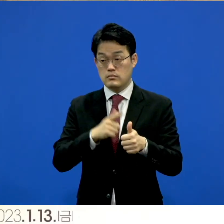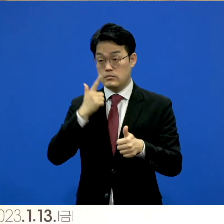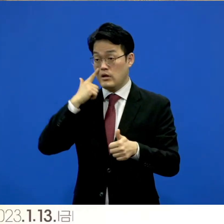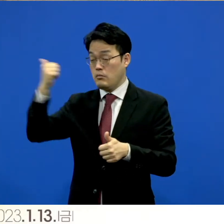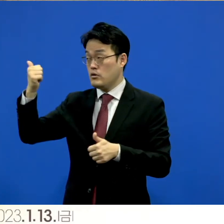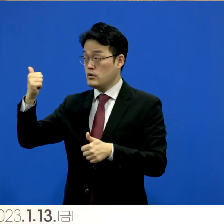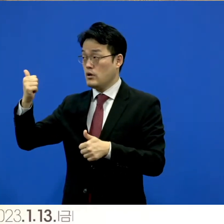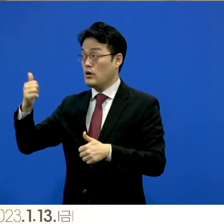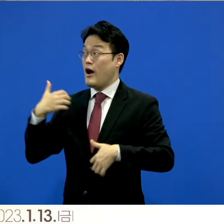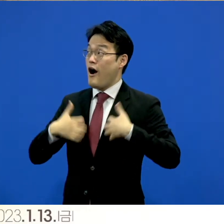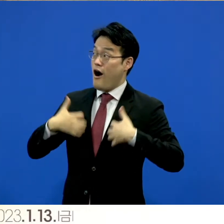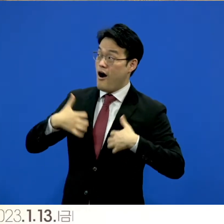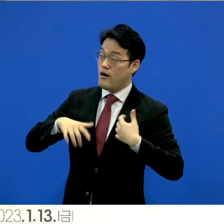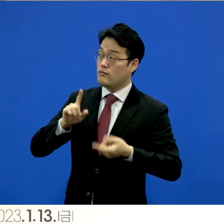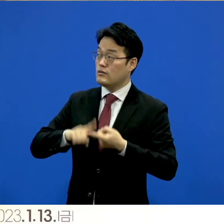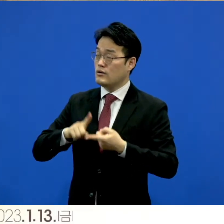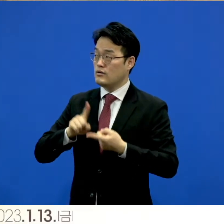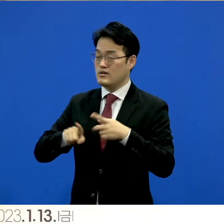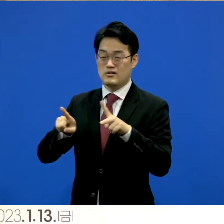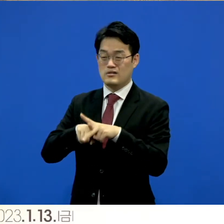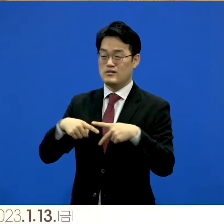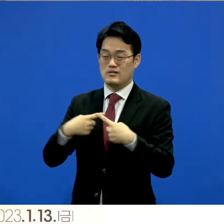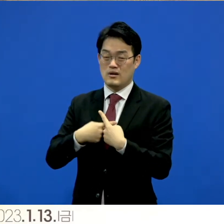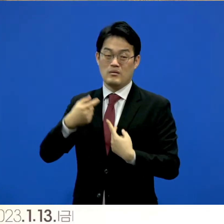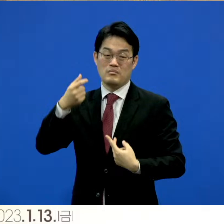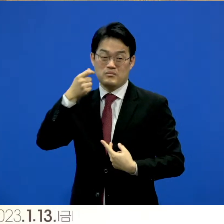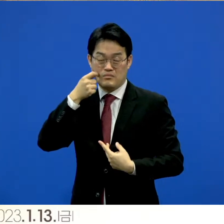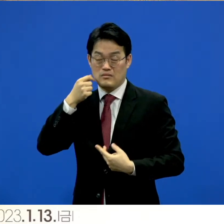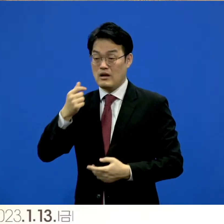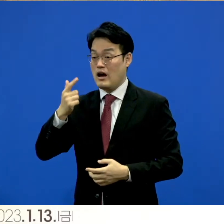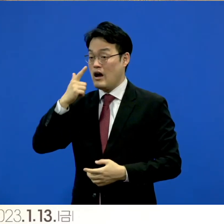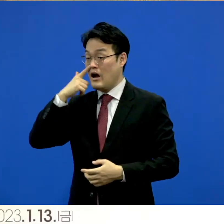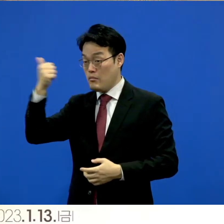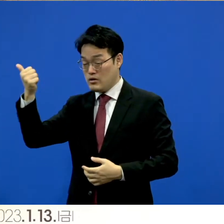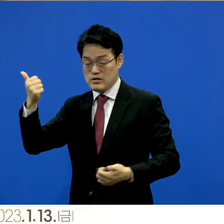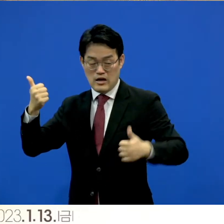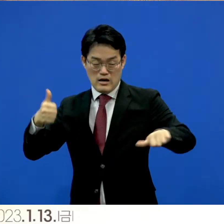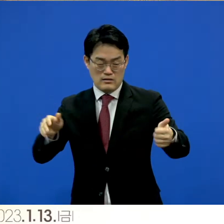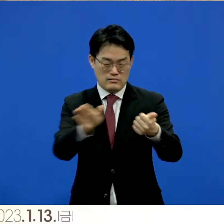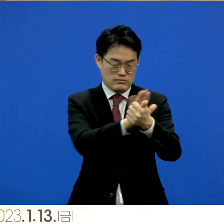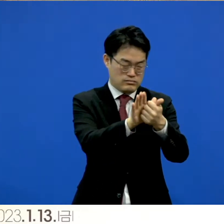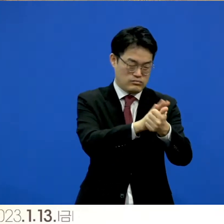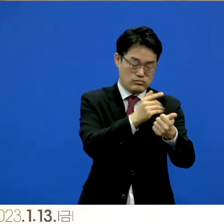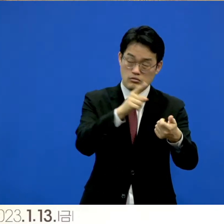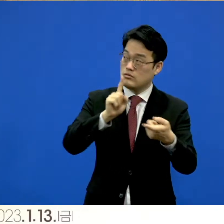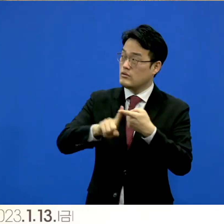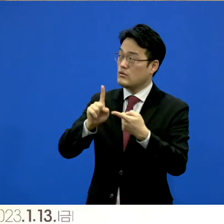왜 저토록 기뻐하며 탕자를 환대하는지 그가 모르고 있습니다.